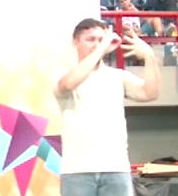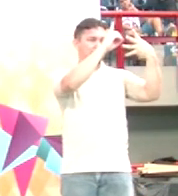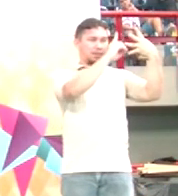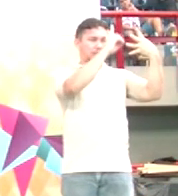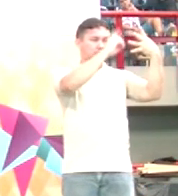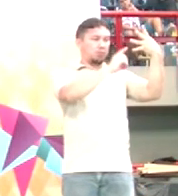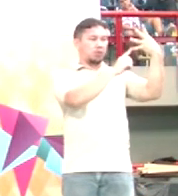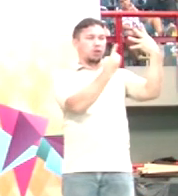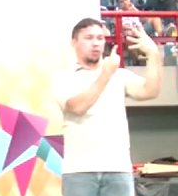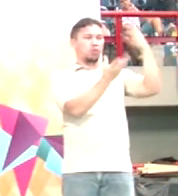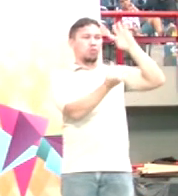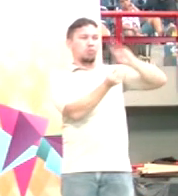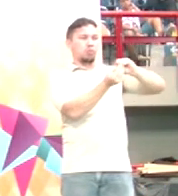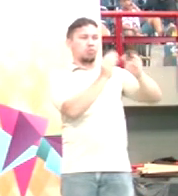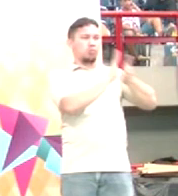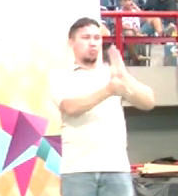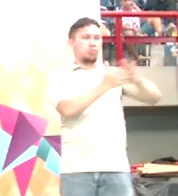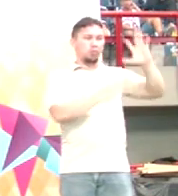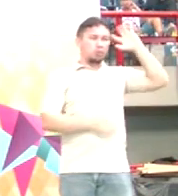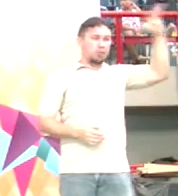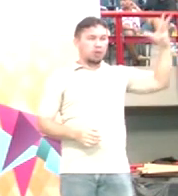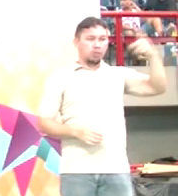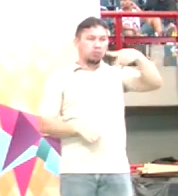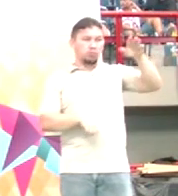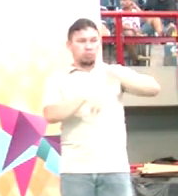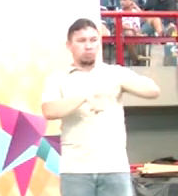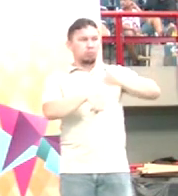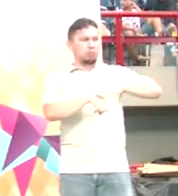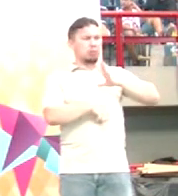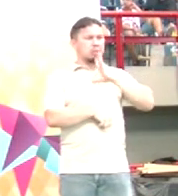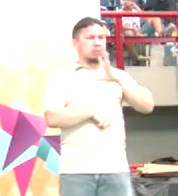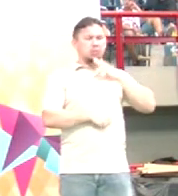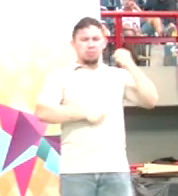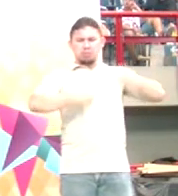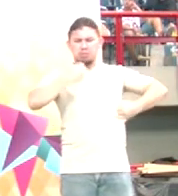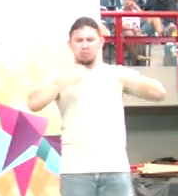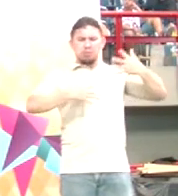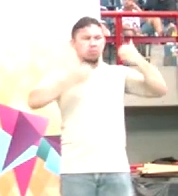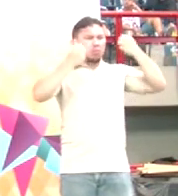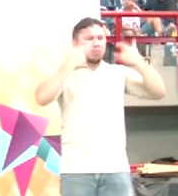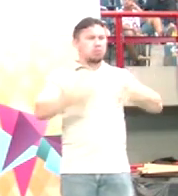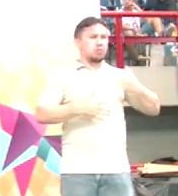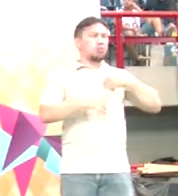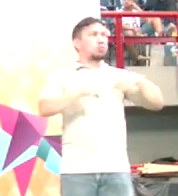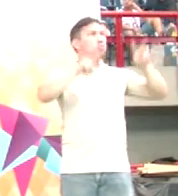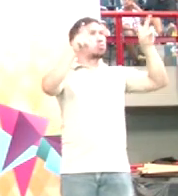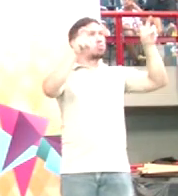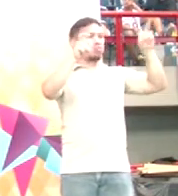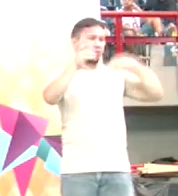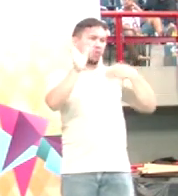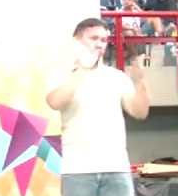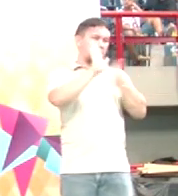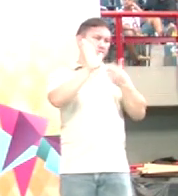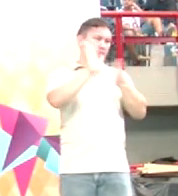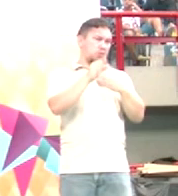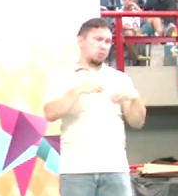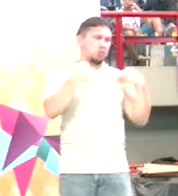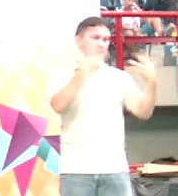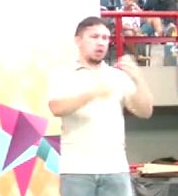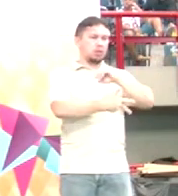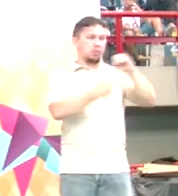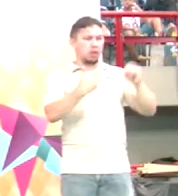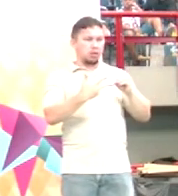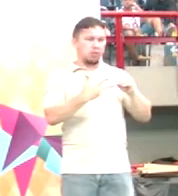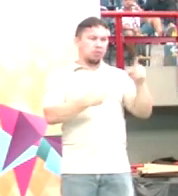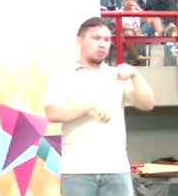da conclusão. Quem dominar o assunto, quem souber falar muito sobre o tema que foi proposto, é bom